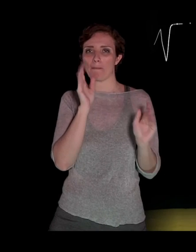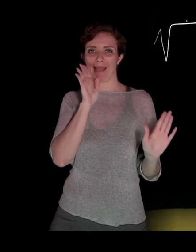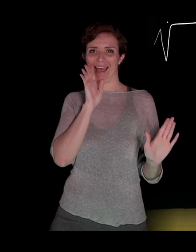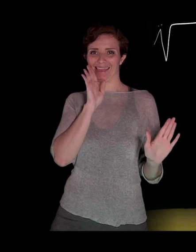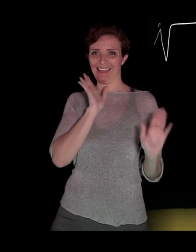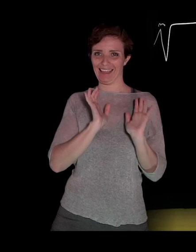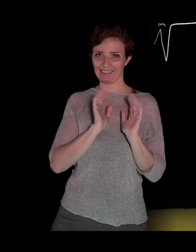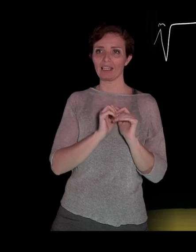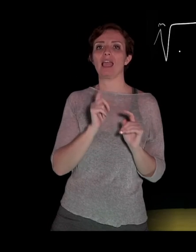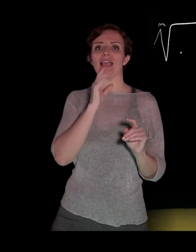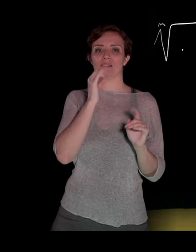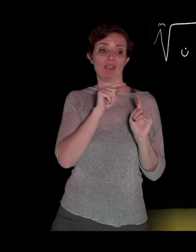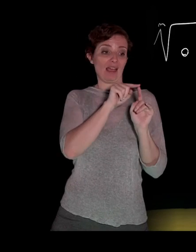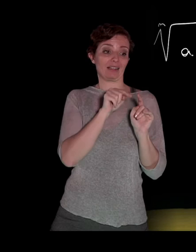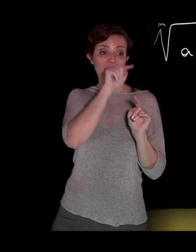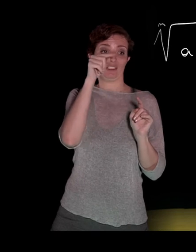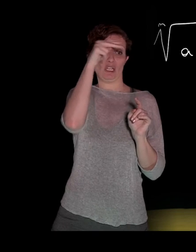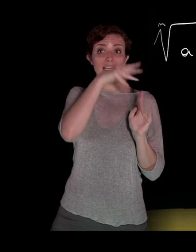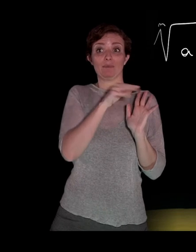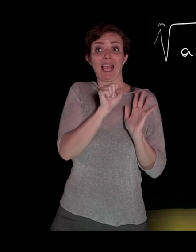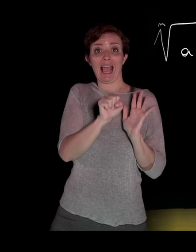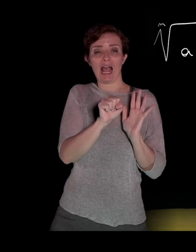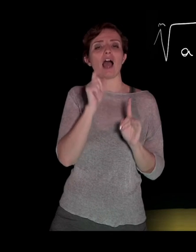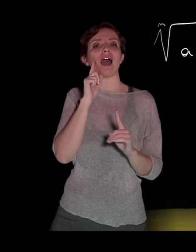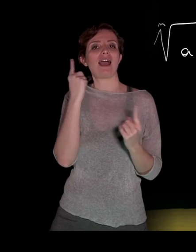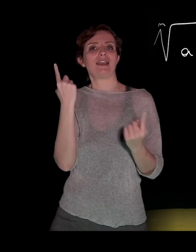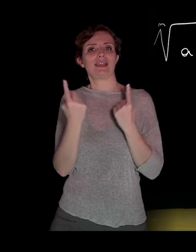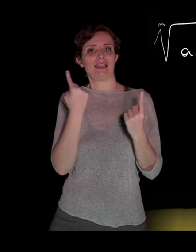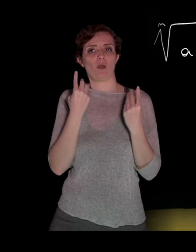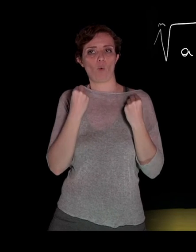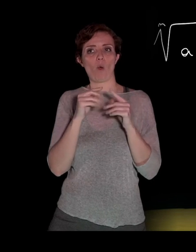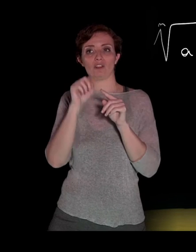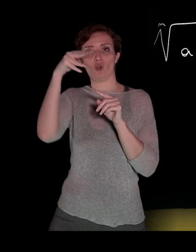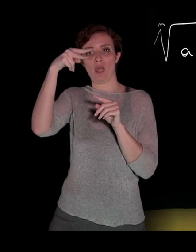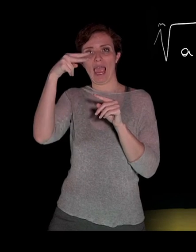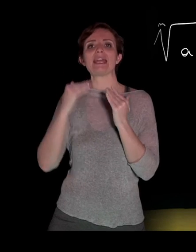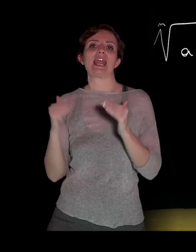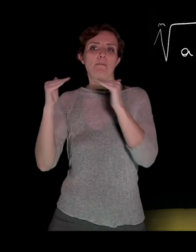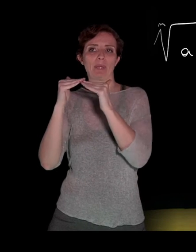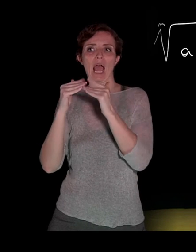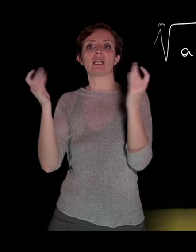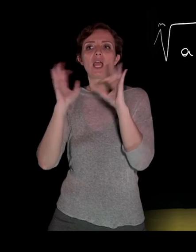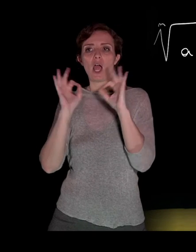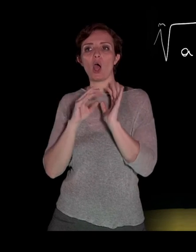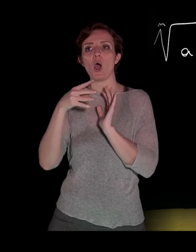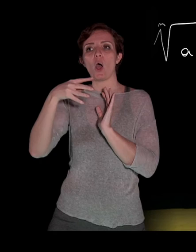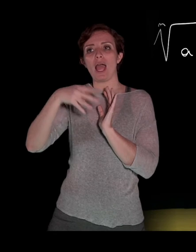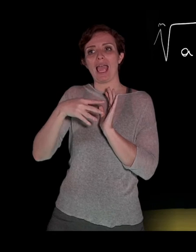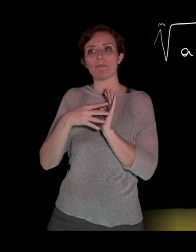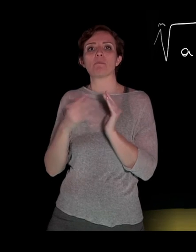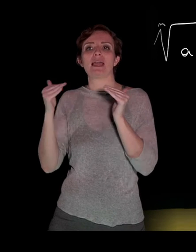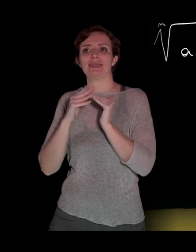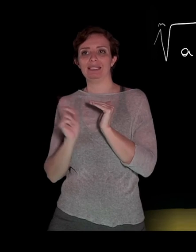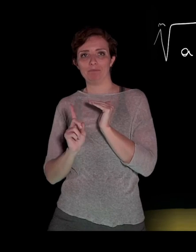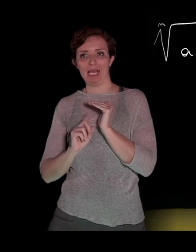però quindi la radice ennesima dia nel caso in cui n sia un numero pari oppure nel caso in cui n